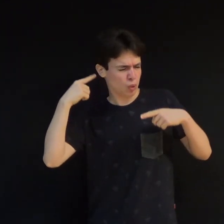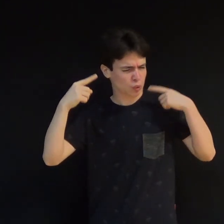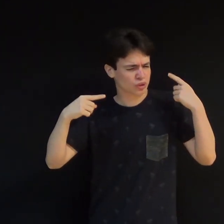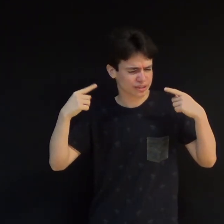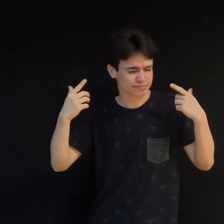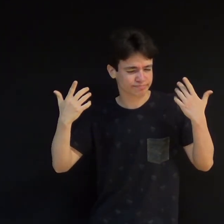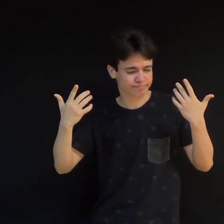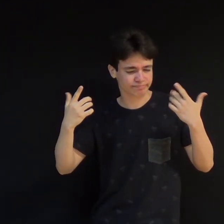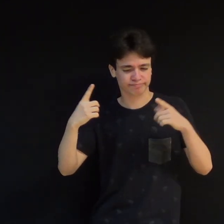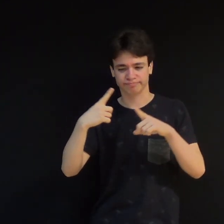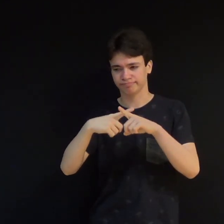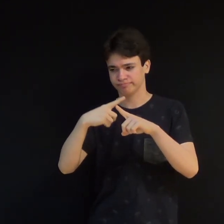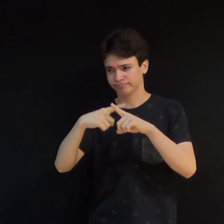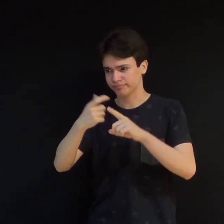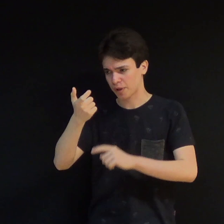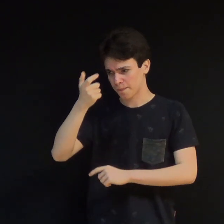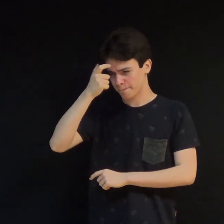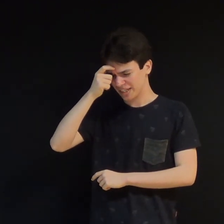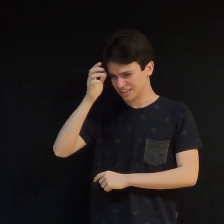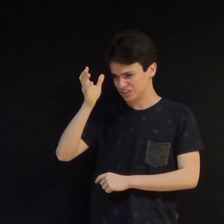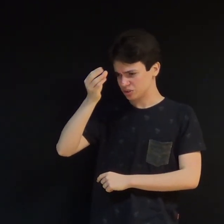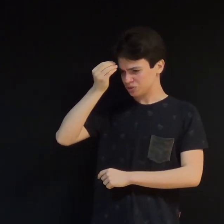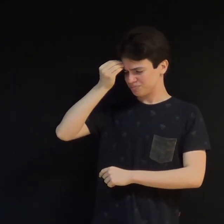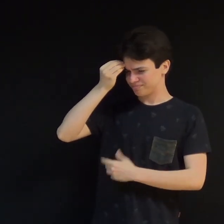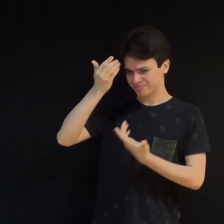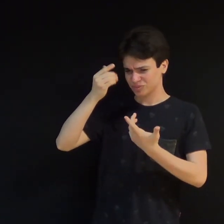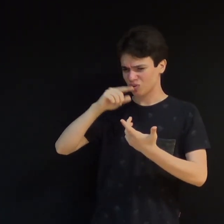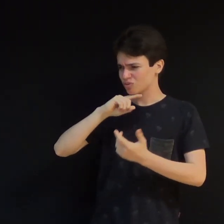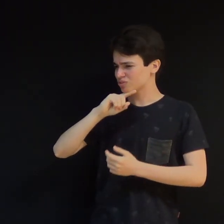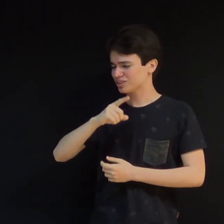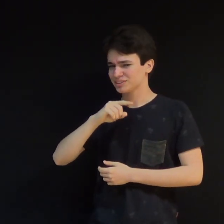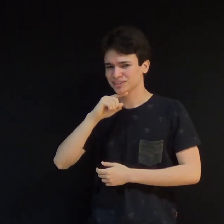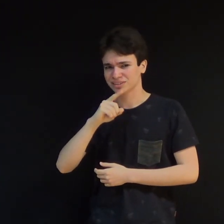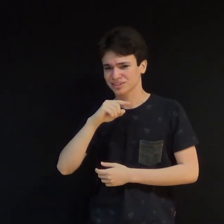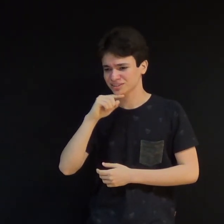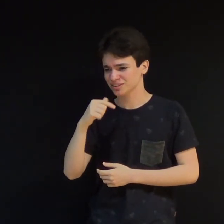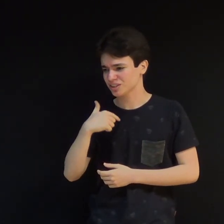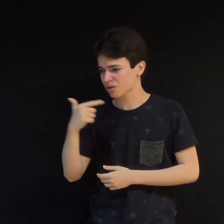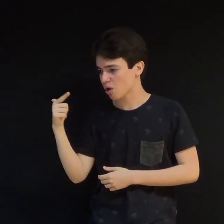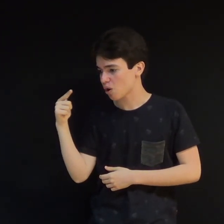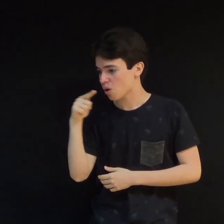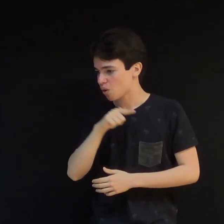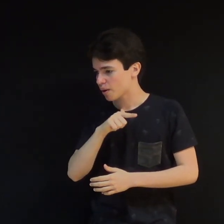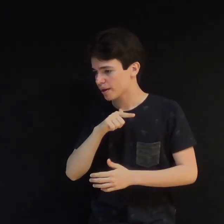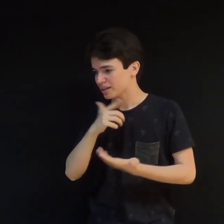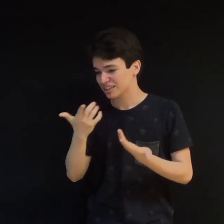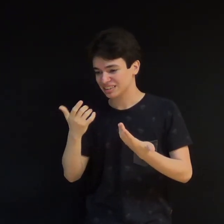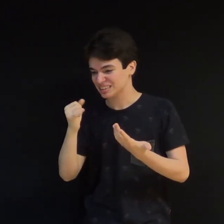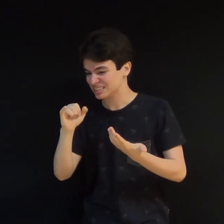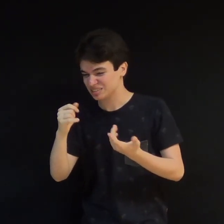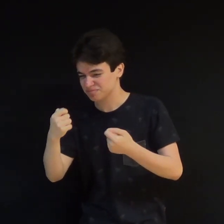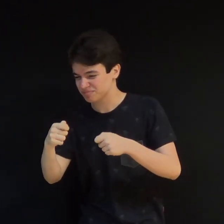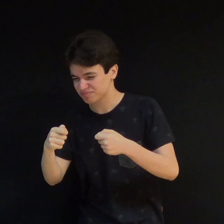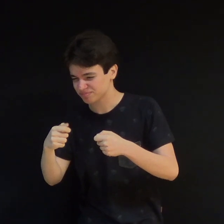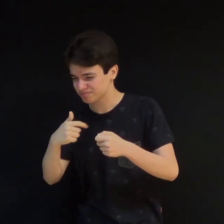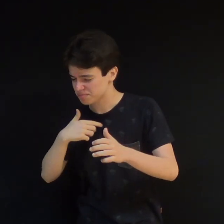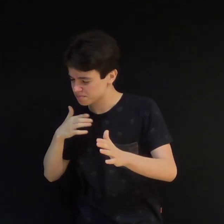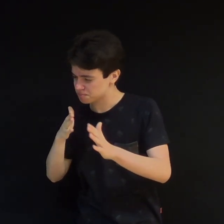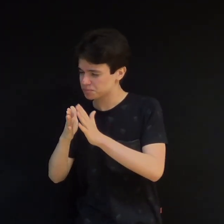afinal não cabe na mente humana tamanha entrega que oferece saída quando não tem mais jeito que estende a mão